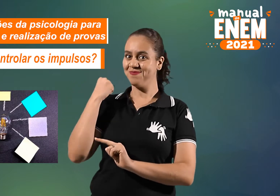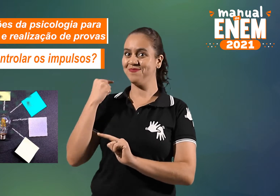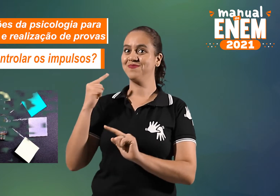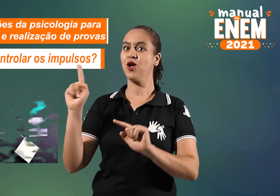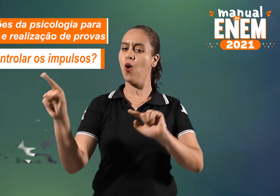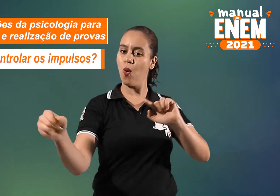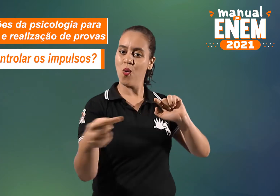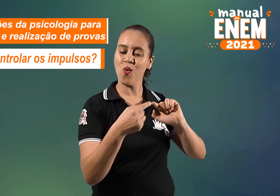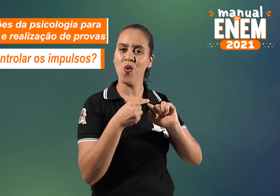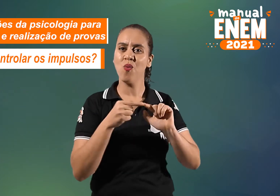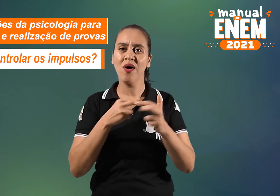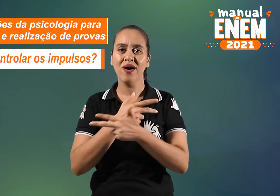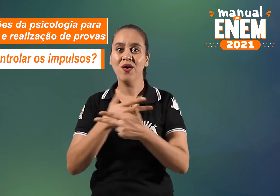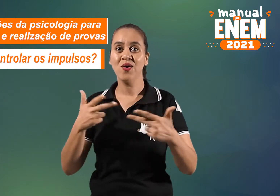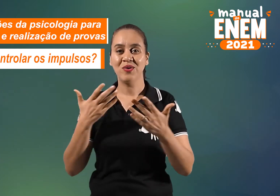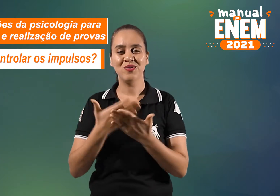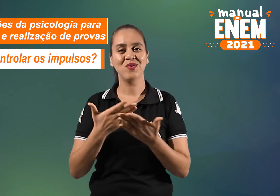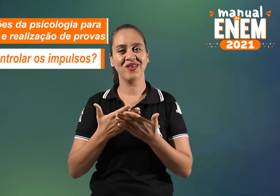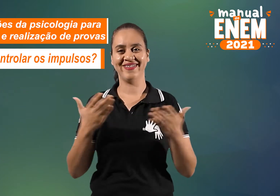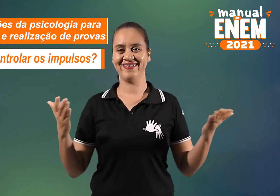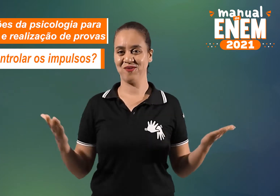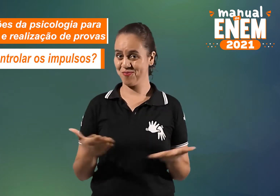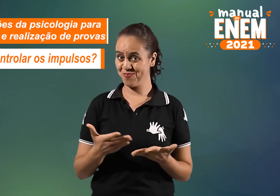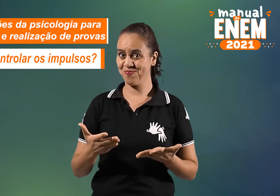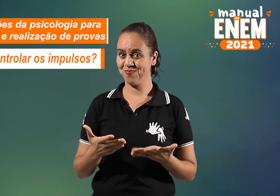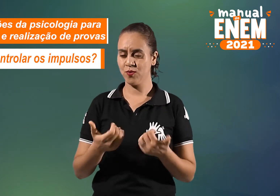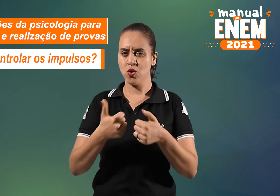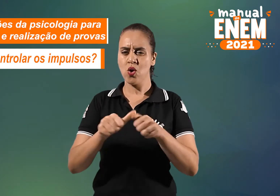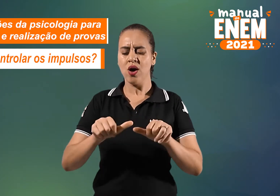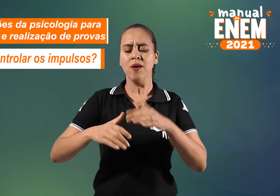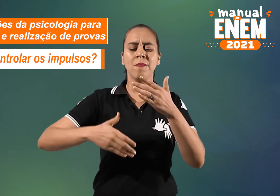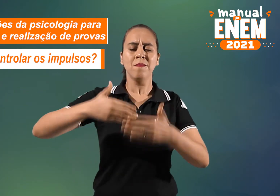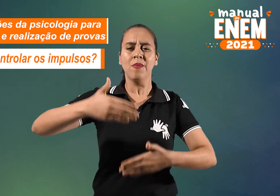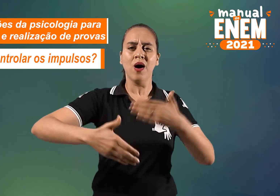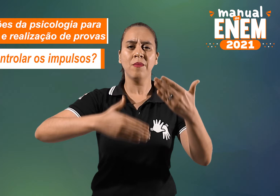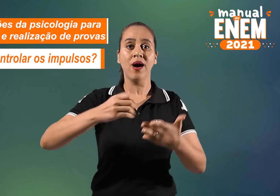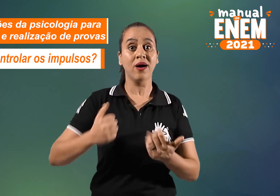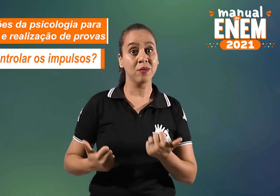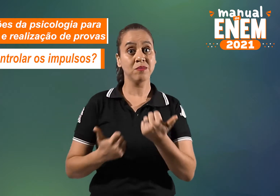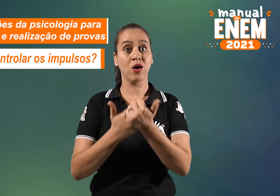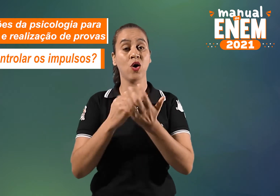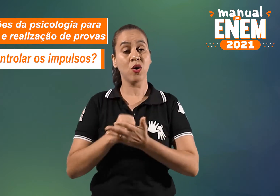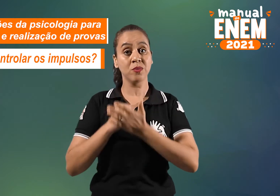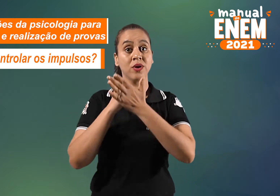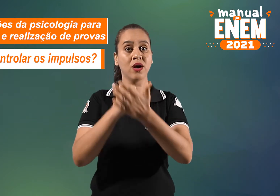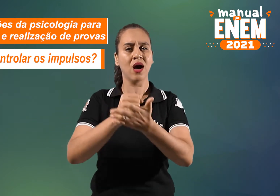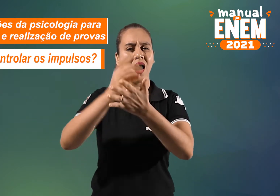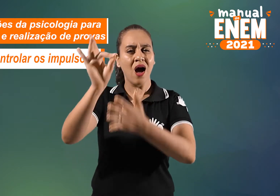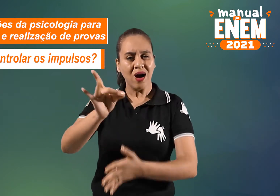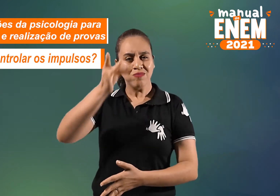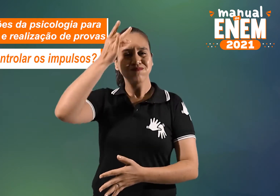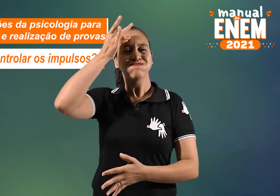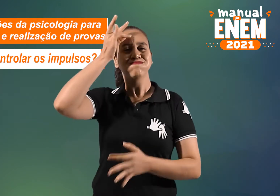ele associa no que você está estudando atualmente. Esse processo auxilia na fixação do conteúdo